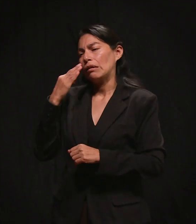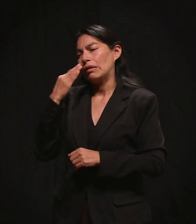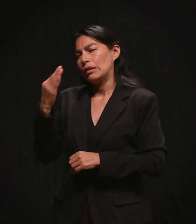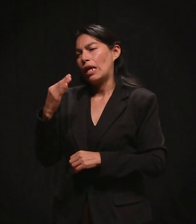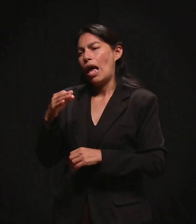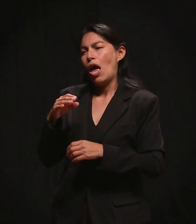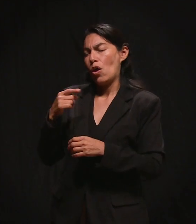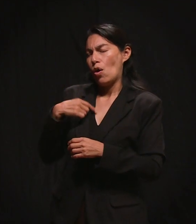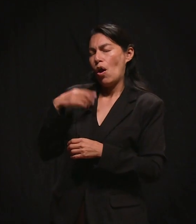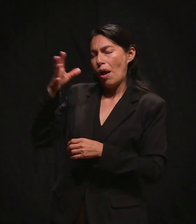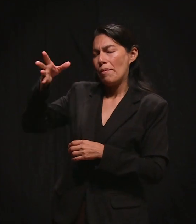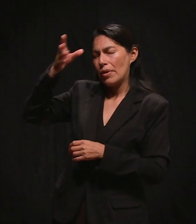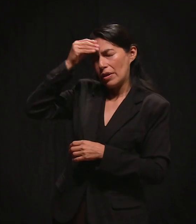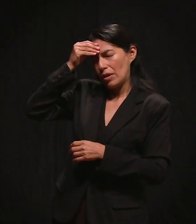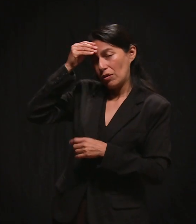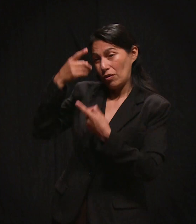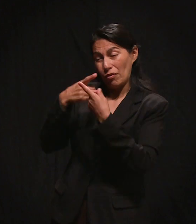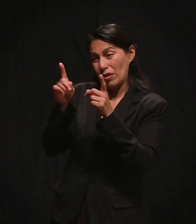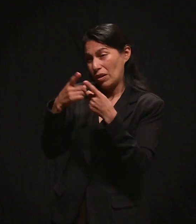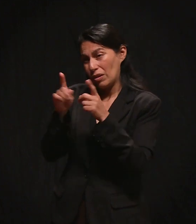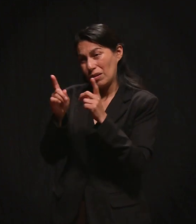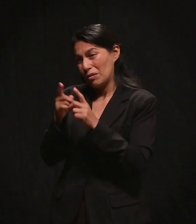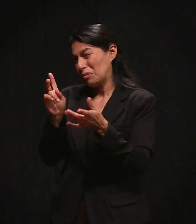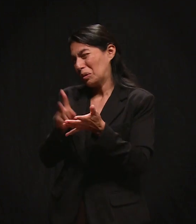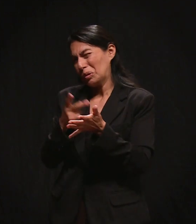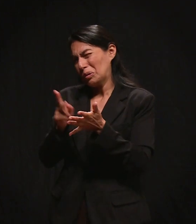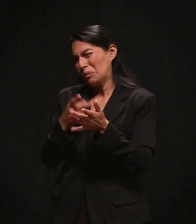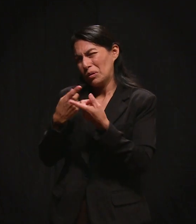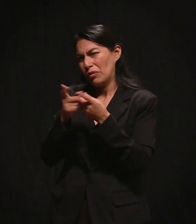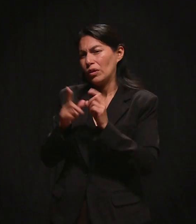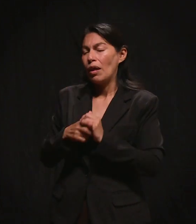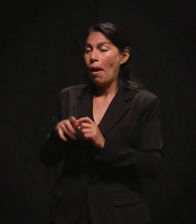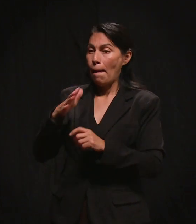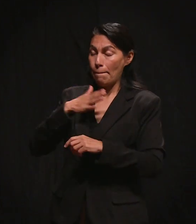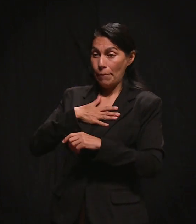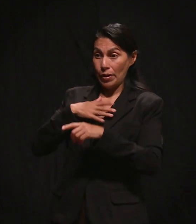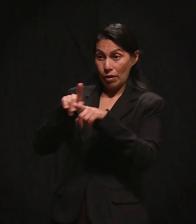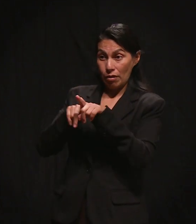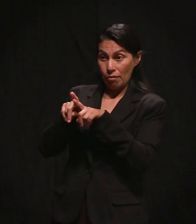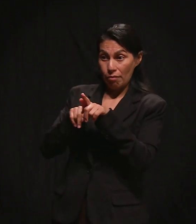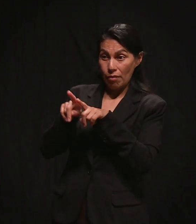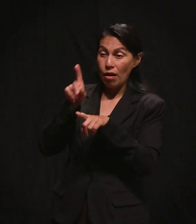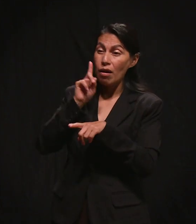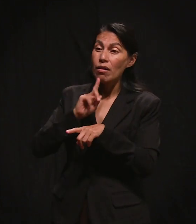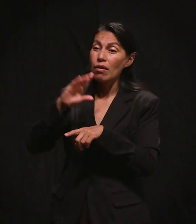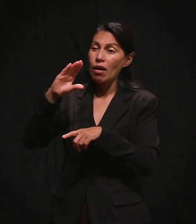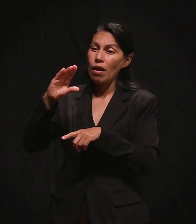diferentes ocasiones y platicando con mi hermana Claudia, que es una mujer de mucha oración,